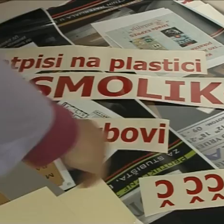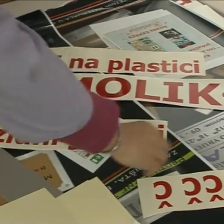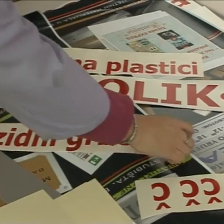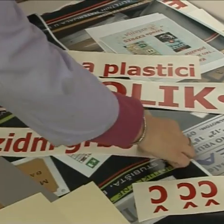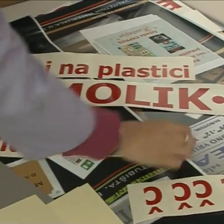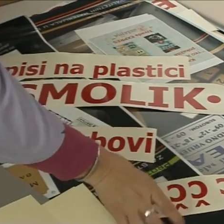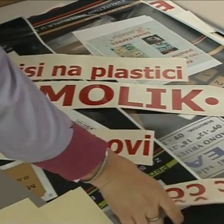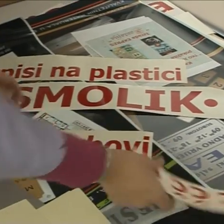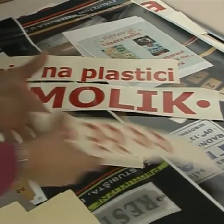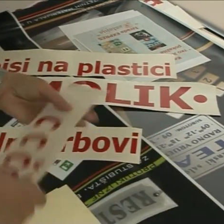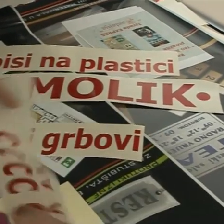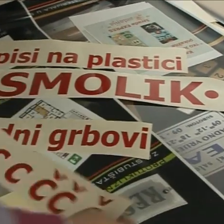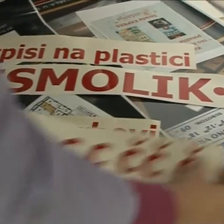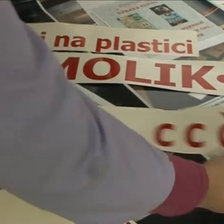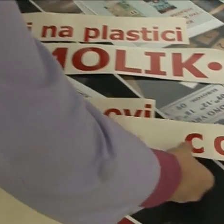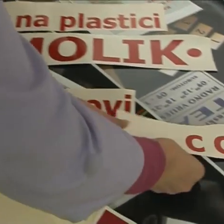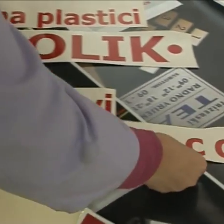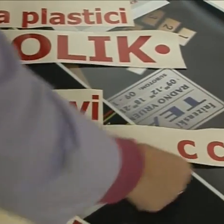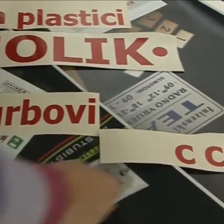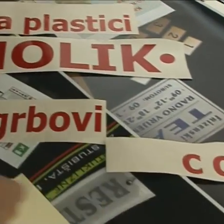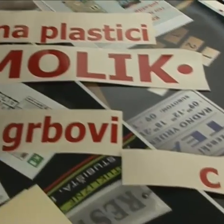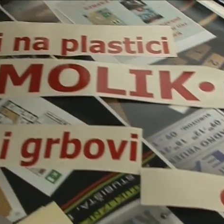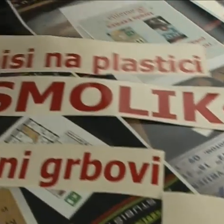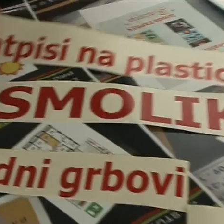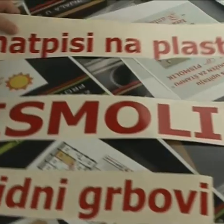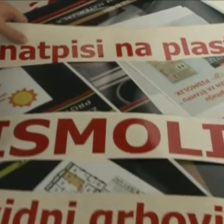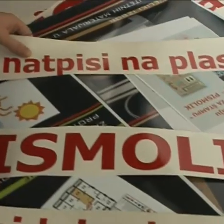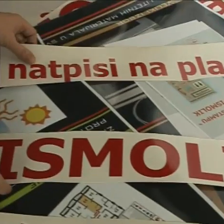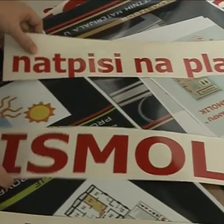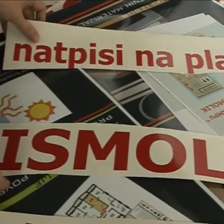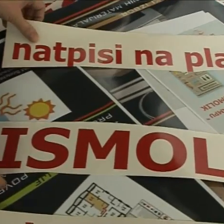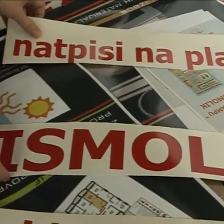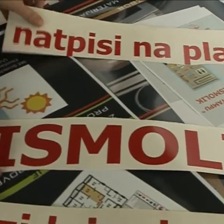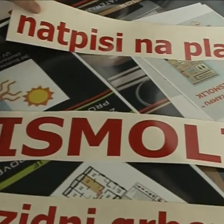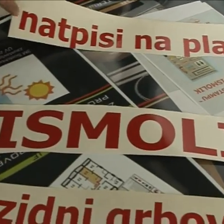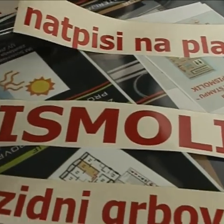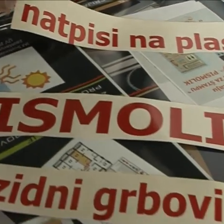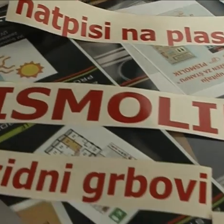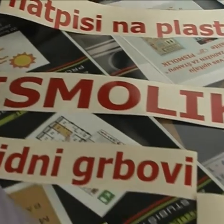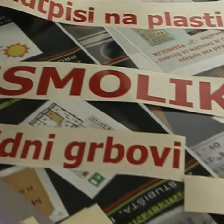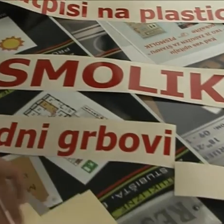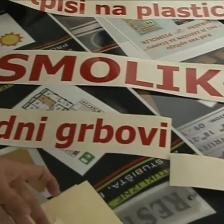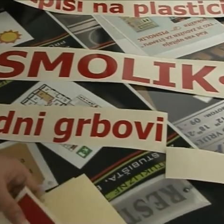Firma Pismolik d.o. kao glavni cilj ima upošljavanje i osposobljavanje